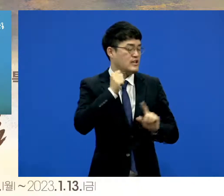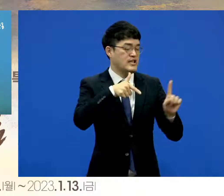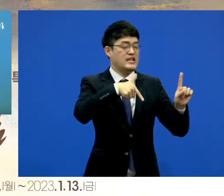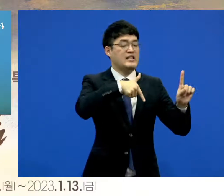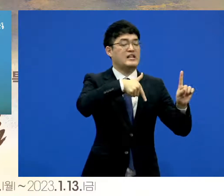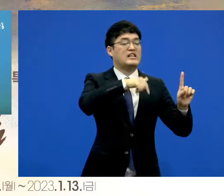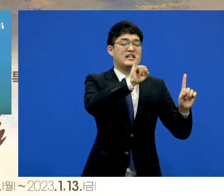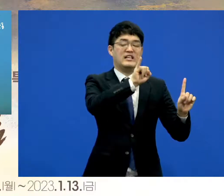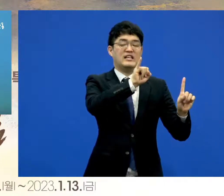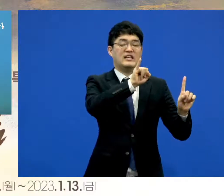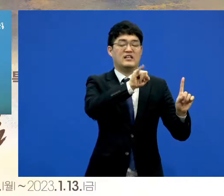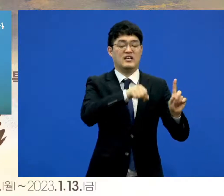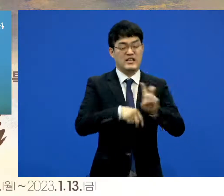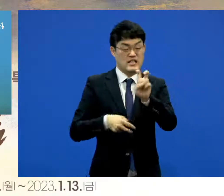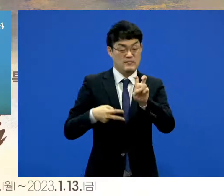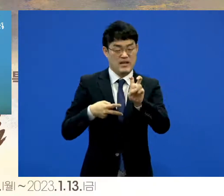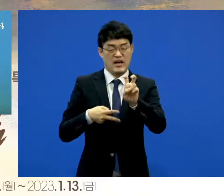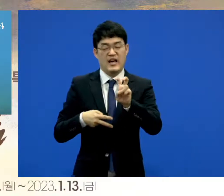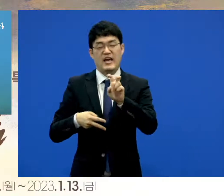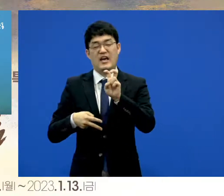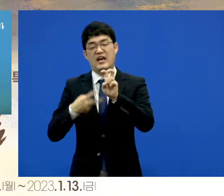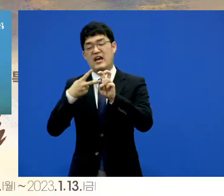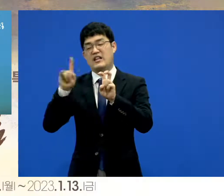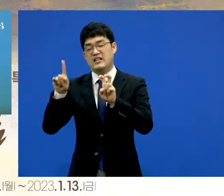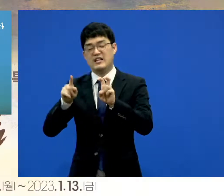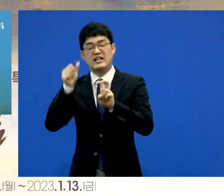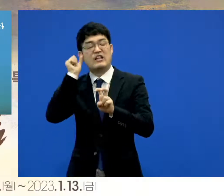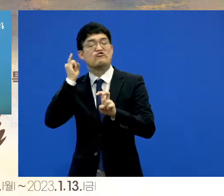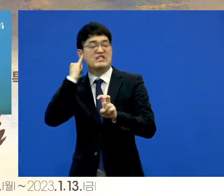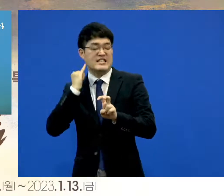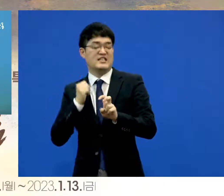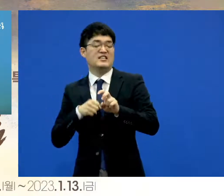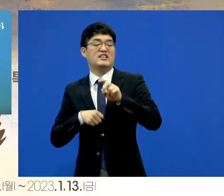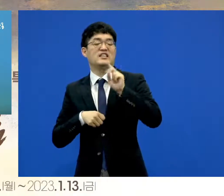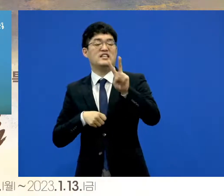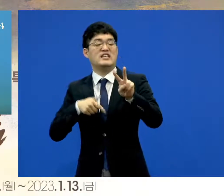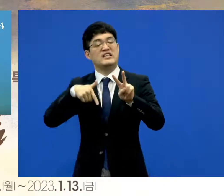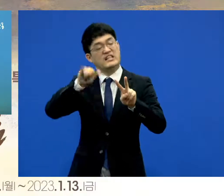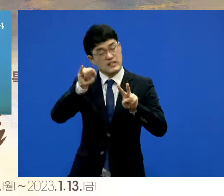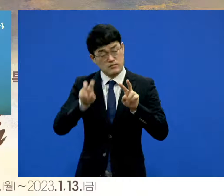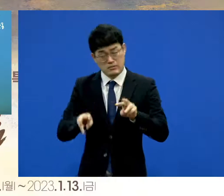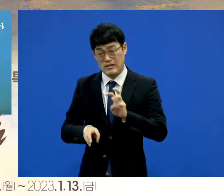넘어서 사춘기 하는 자녀들도 있어요. 사춘기 3기라고 보면 돼요.